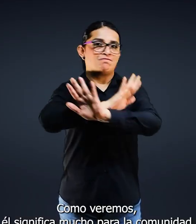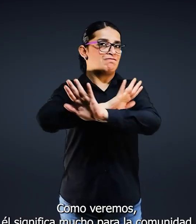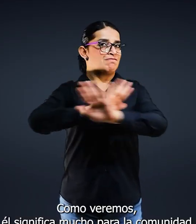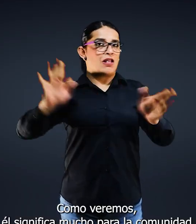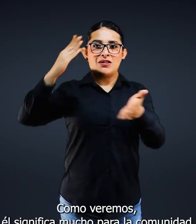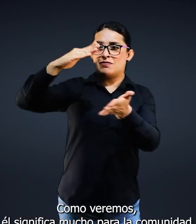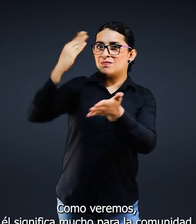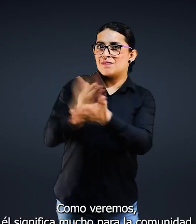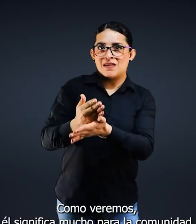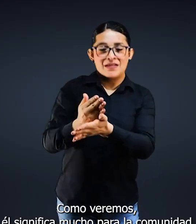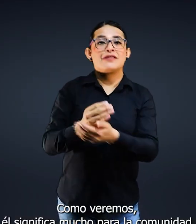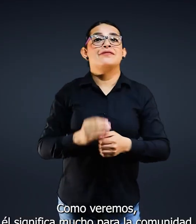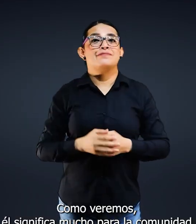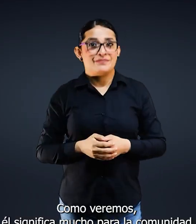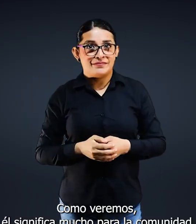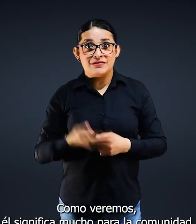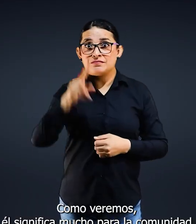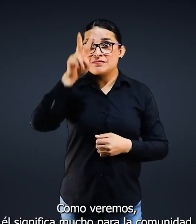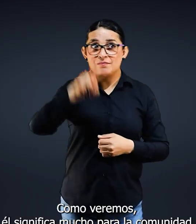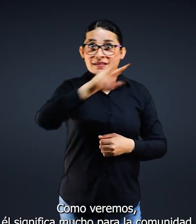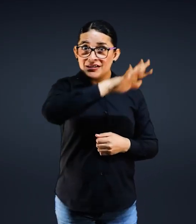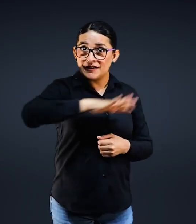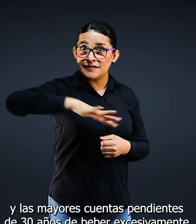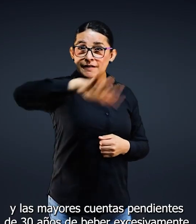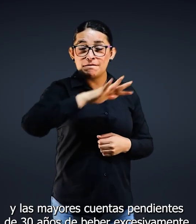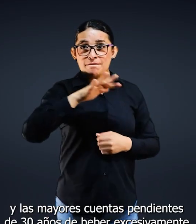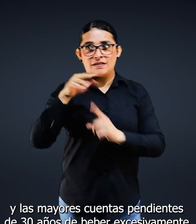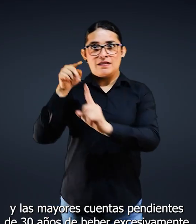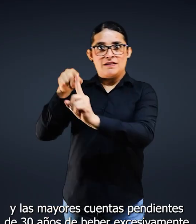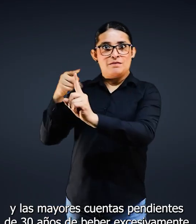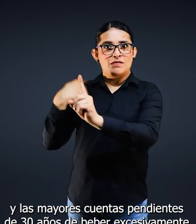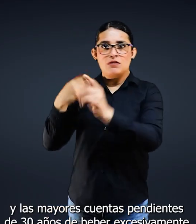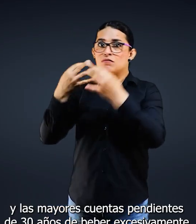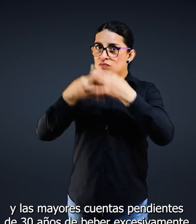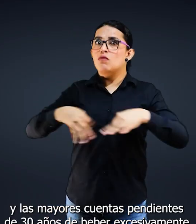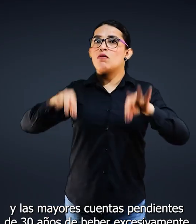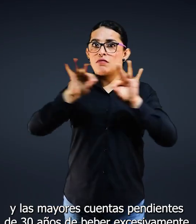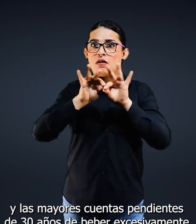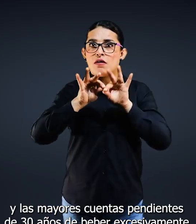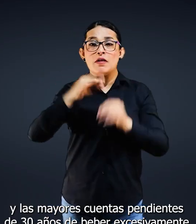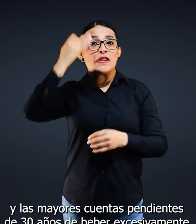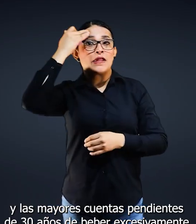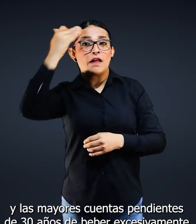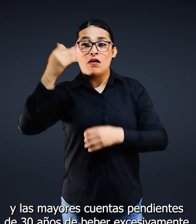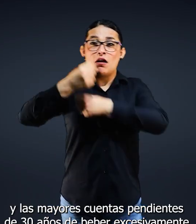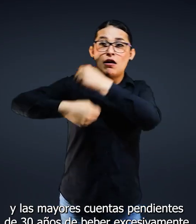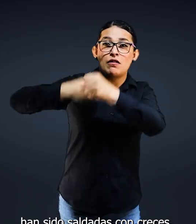Como veremos, él significa mucho para la comunidad, y las mayores cuentas pendientes de 30 años de beber excesivamente han